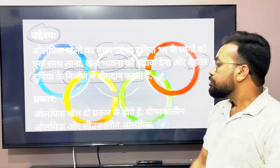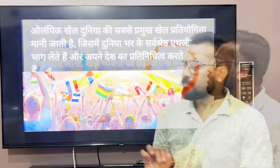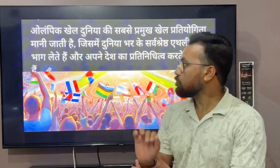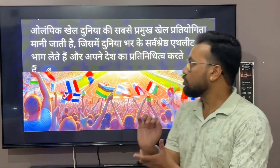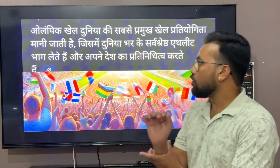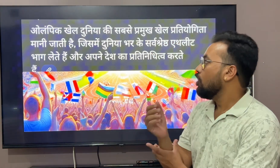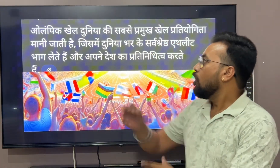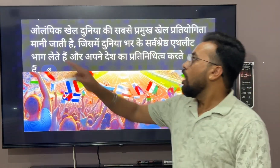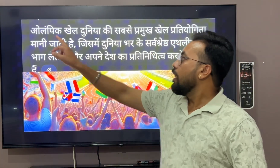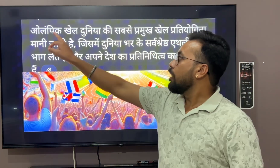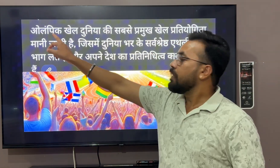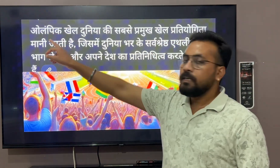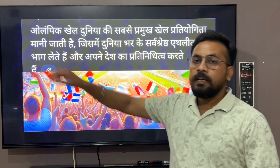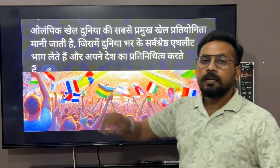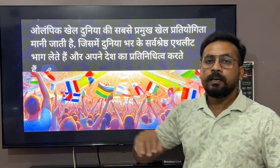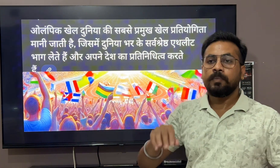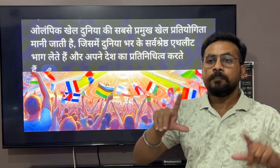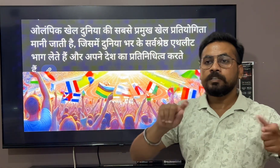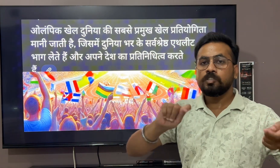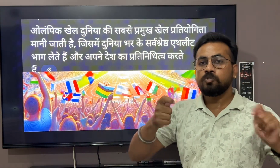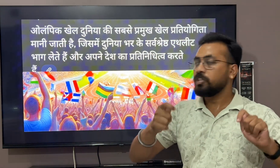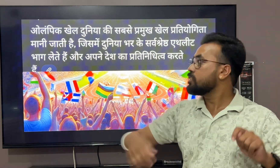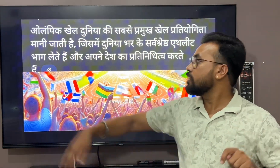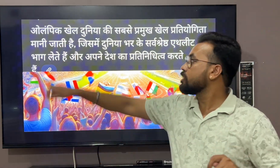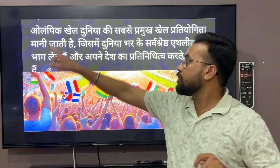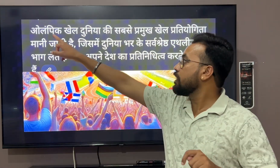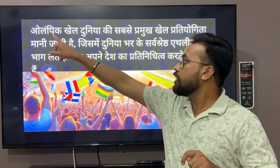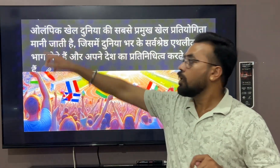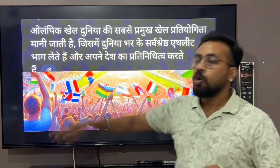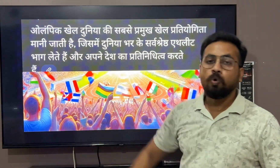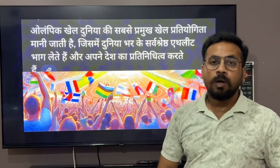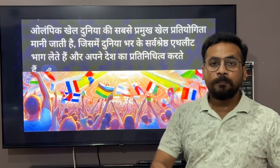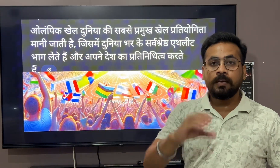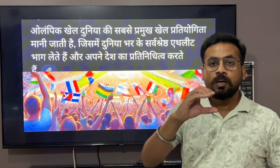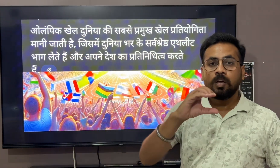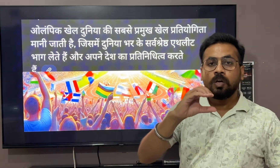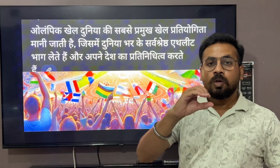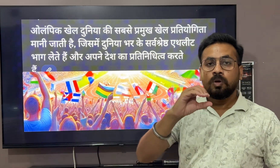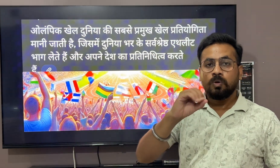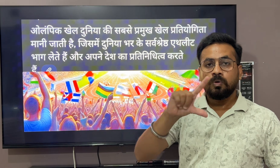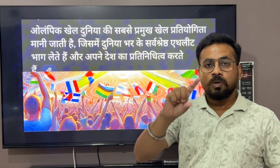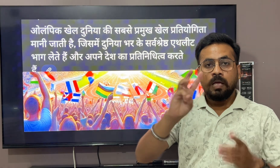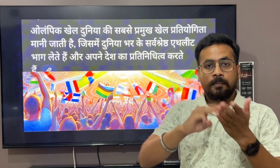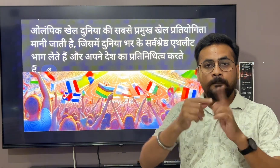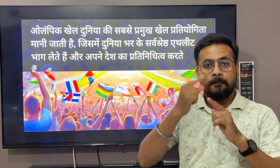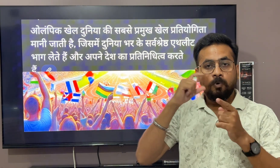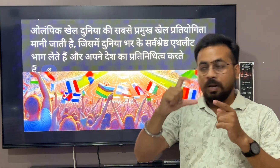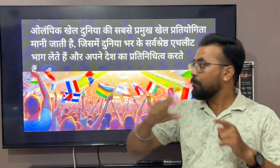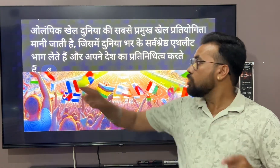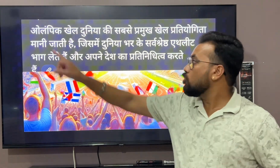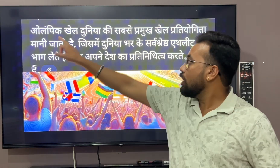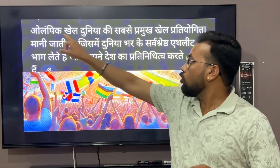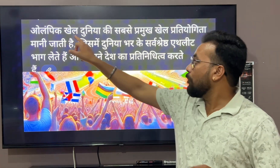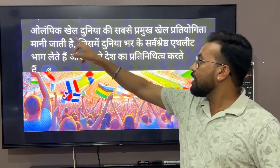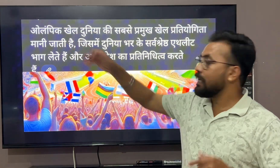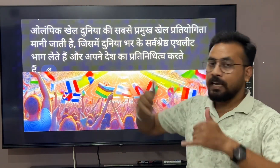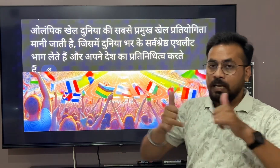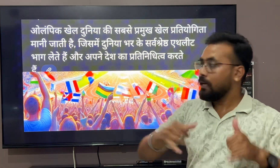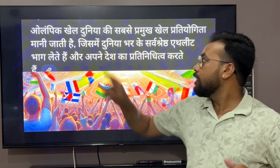है। अब देखिए मैंने पिक्चर्स को चेंज कर दिया, इसमें देखिए ओलंपिक ओलंपिक जो है, ओलंपिक खेल है,